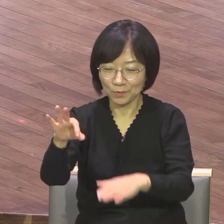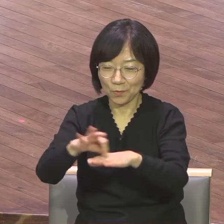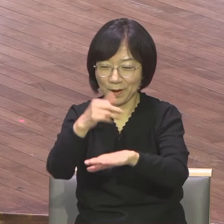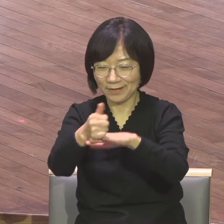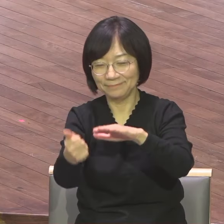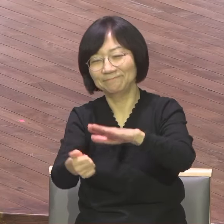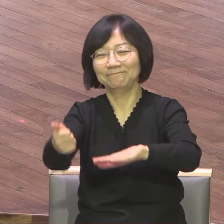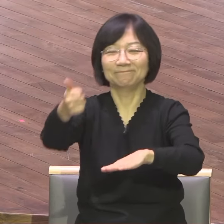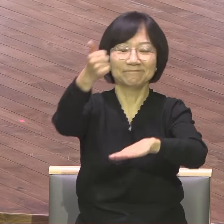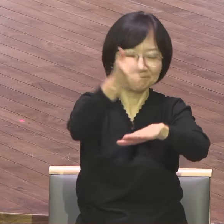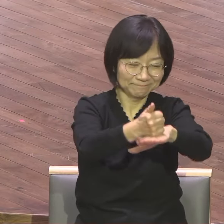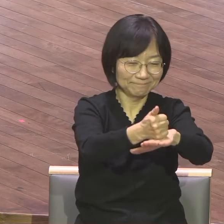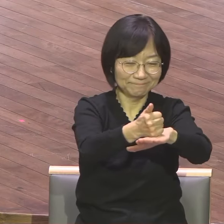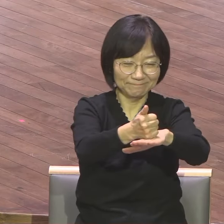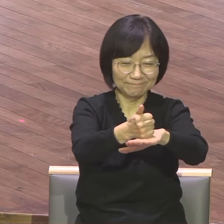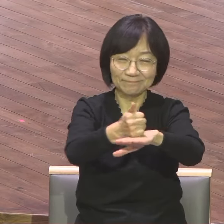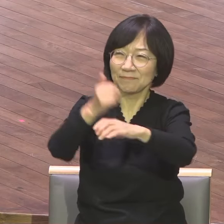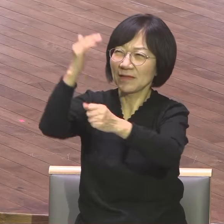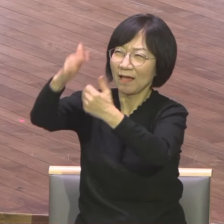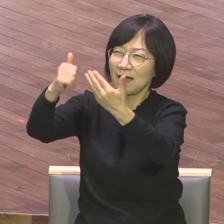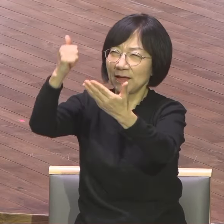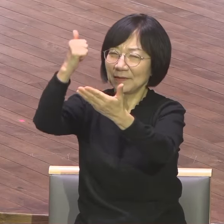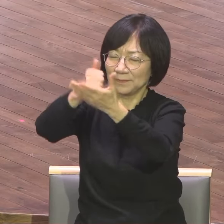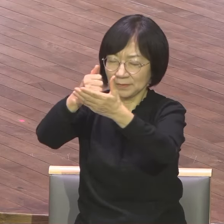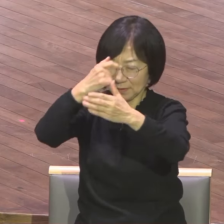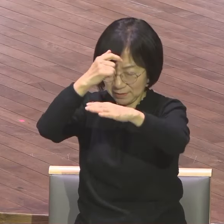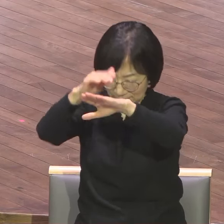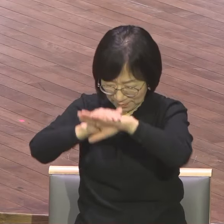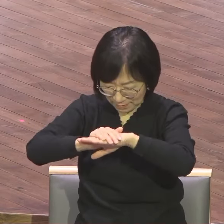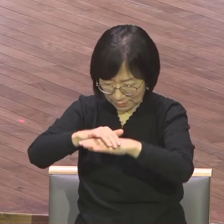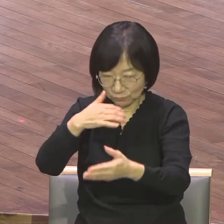나서부터 하나님 앞에 일천번제를 드립니다. 일천번제.